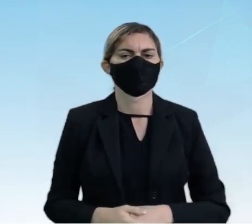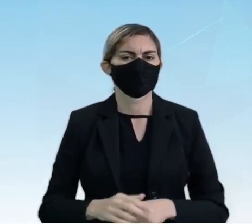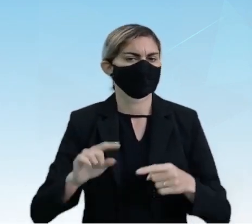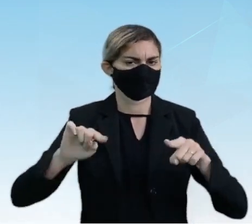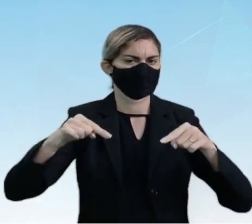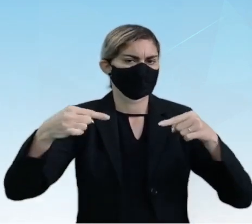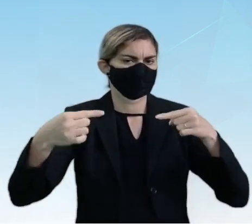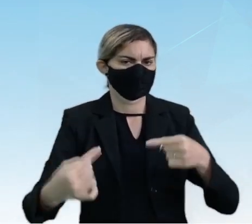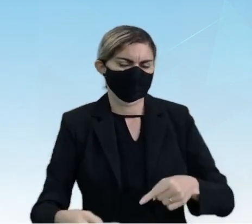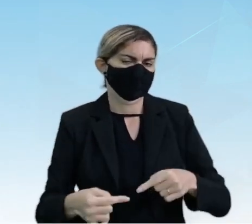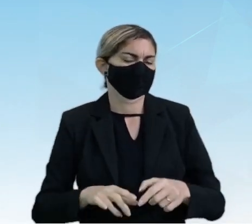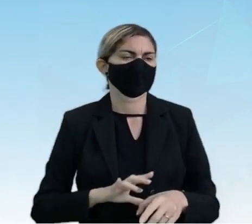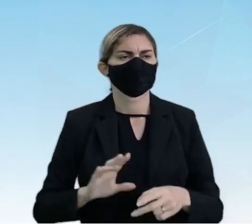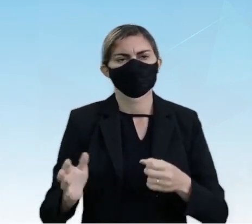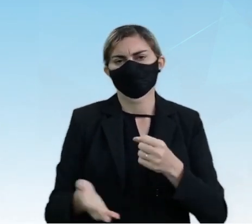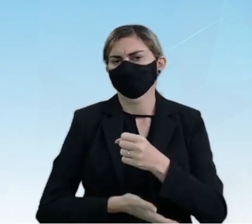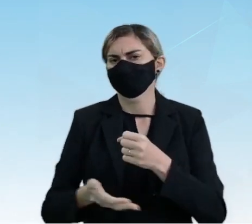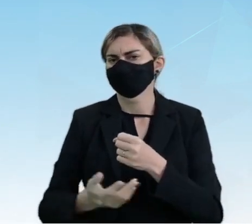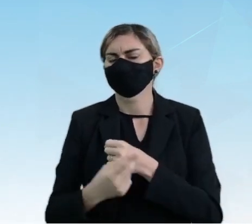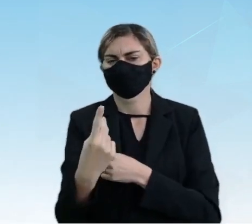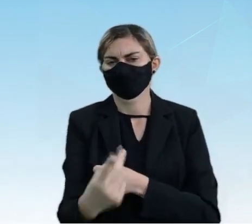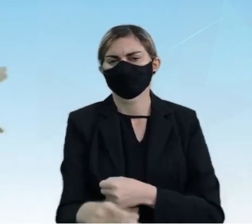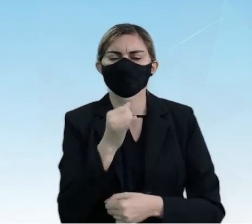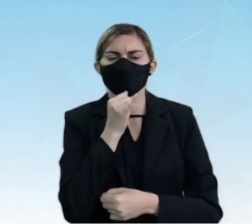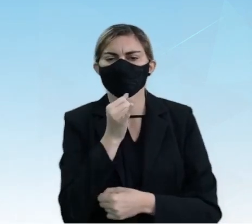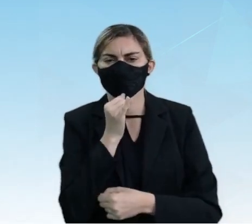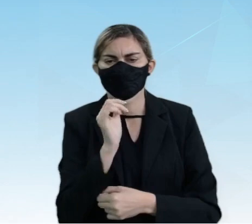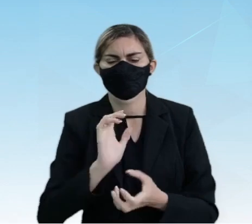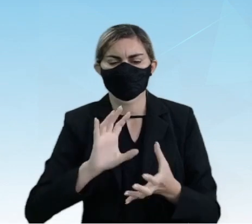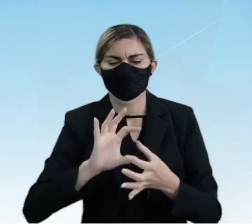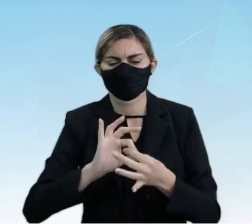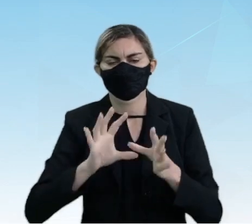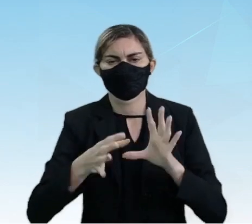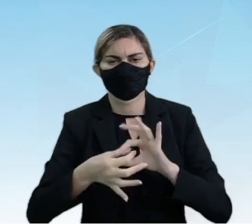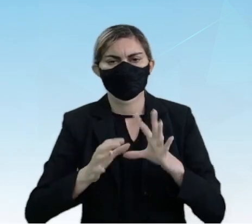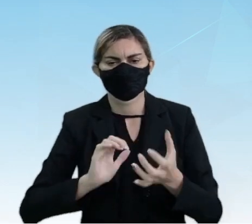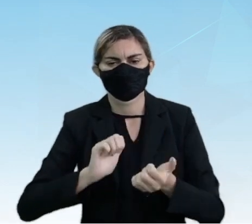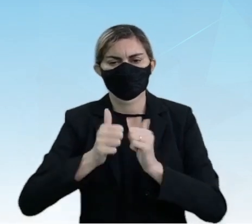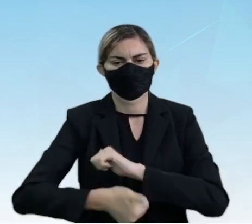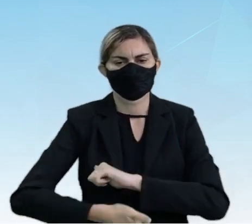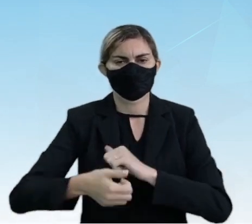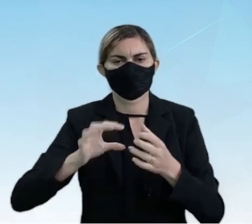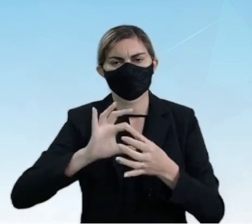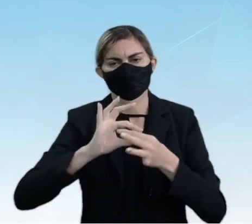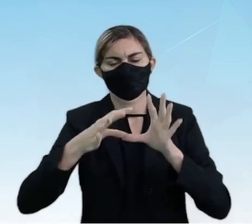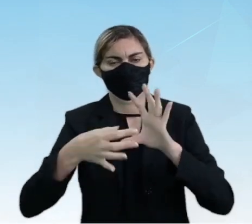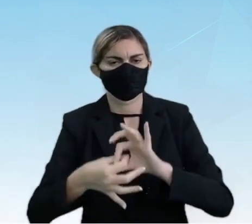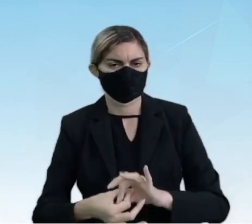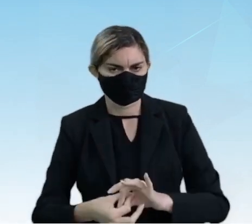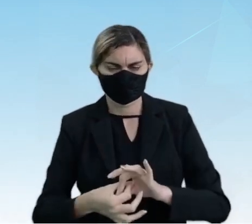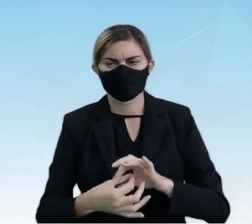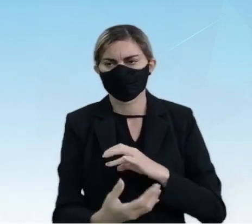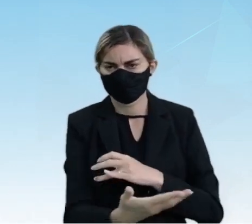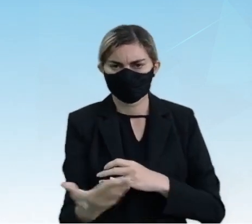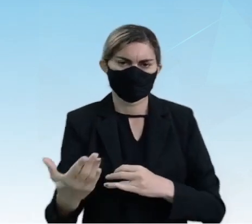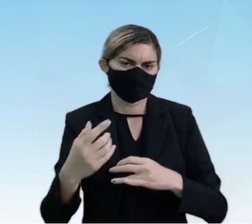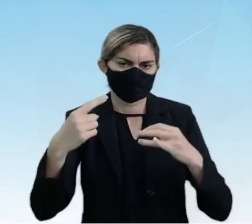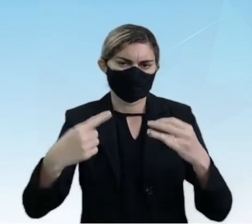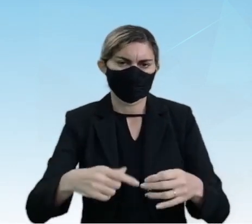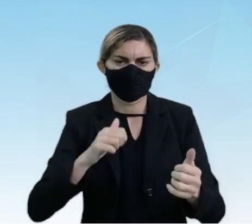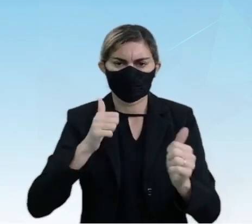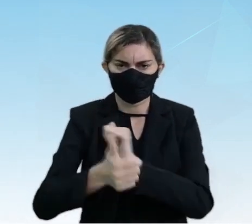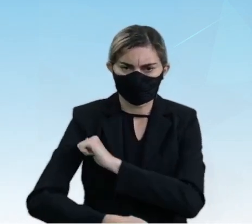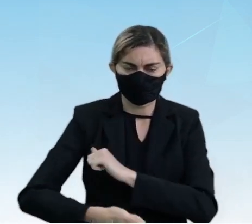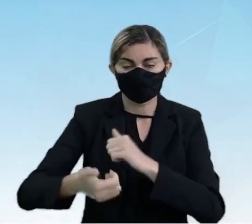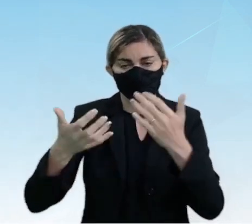são competitivas, basicamente, são aquelas que estão, por exemplo, nos Jogos Olímpicos, né? Elas estão ali para atletas que